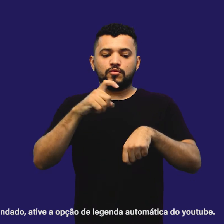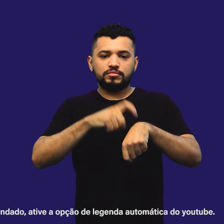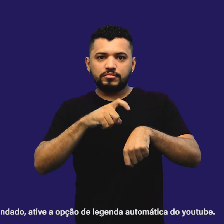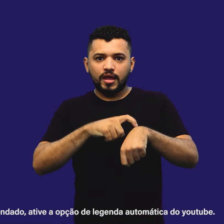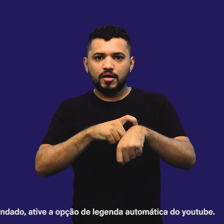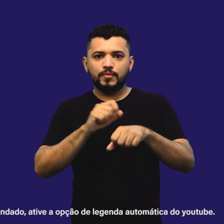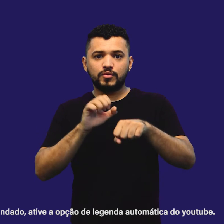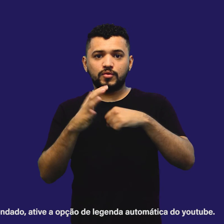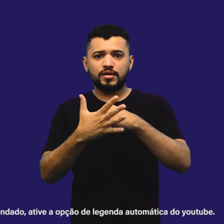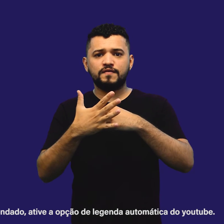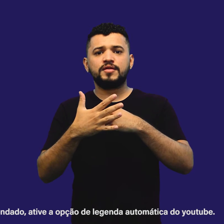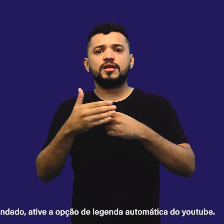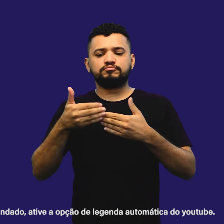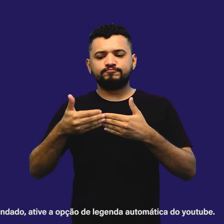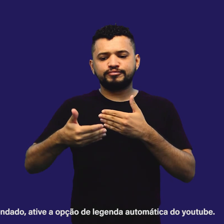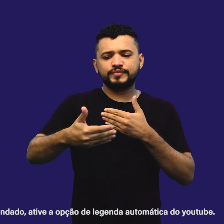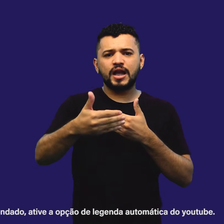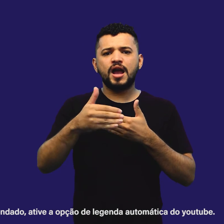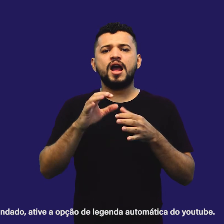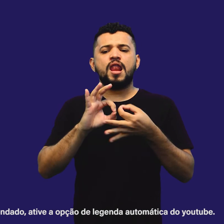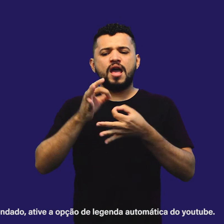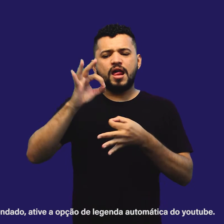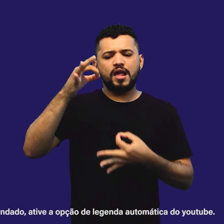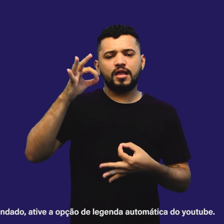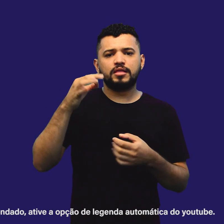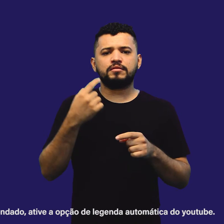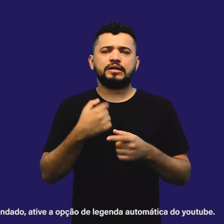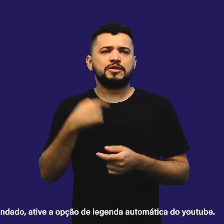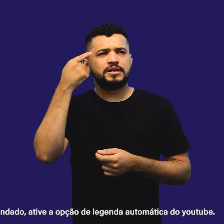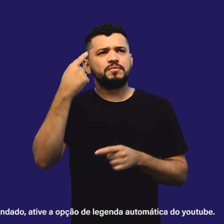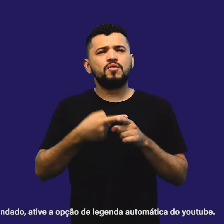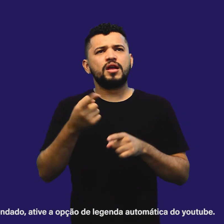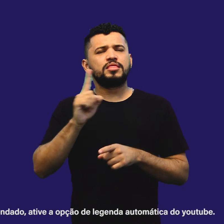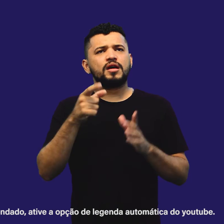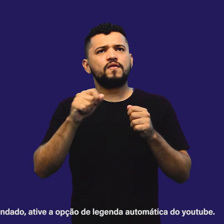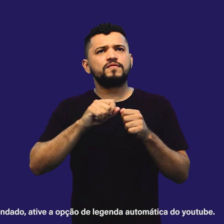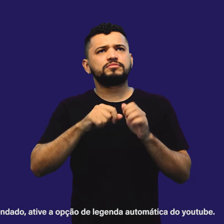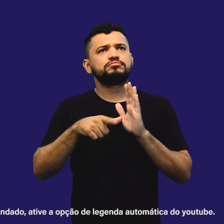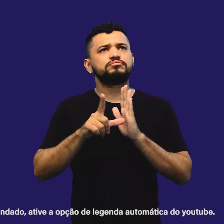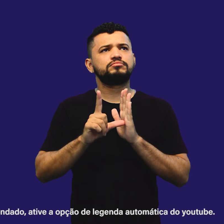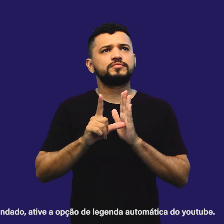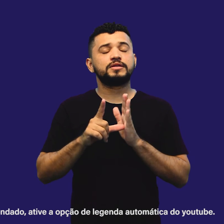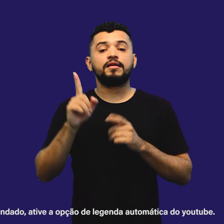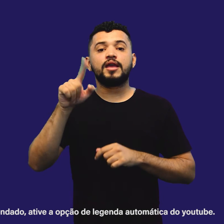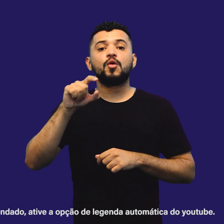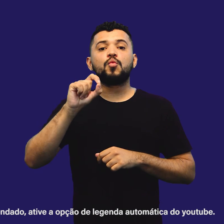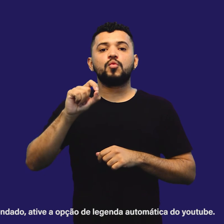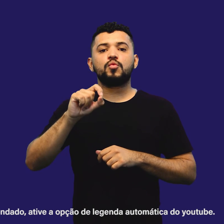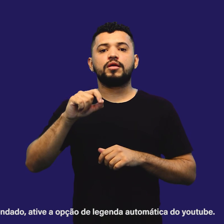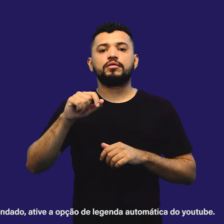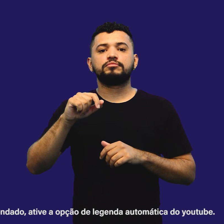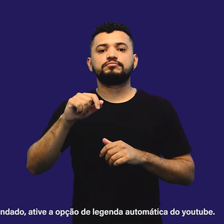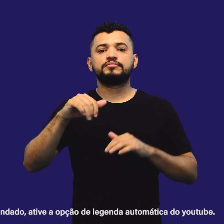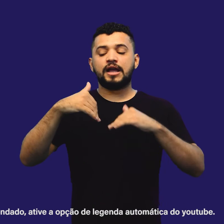que eu pensei assim, gente, por que eu não fiz antes? Que é a seguinte, a gente se afastar do cenário, né? A gente sair um